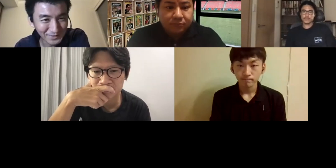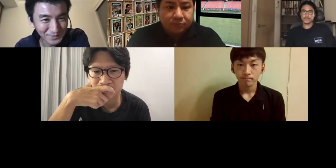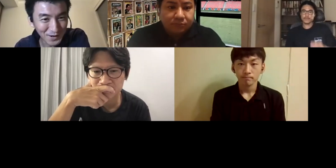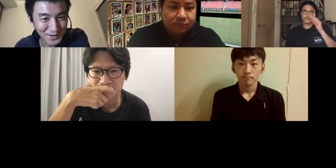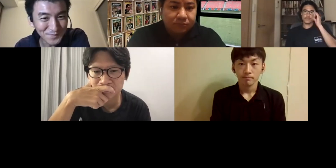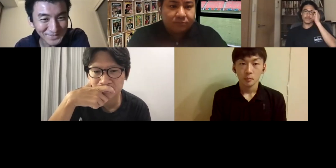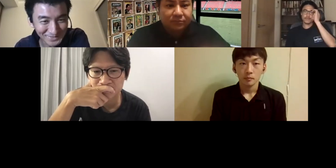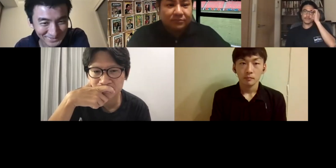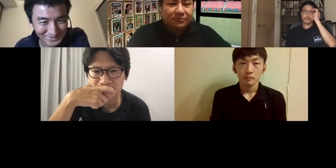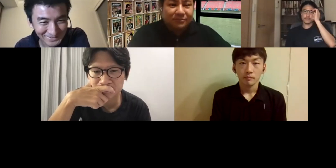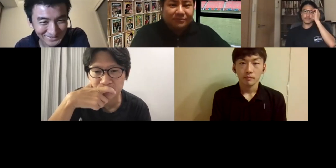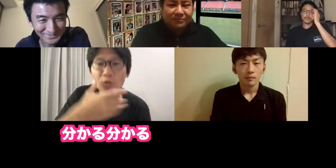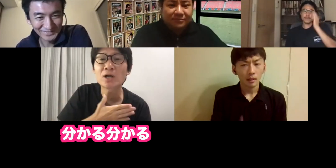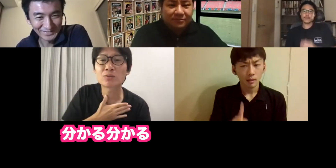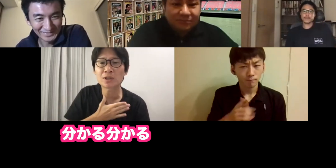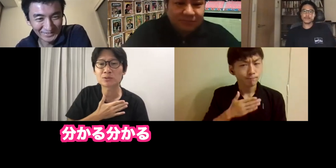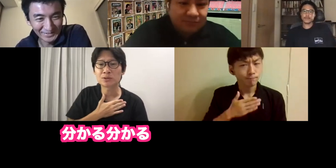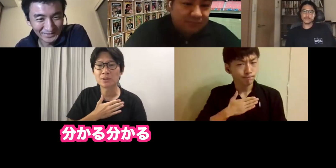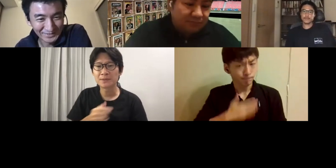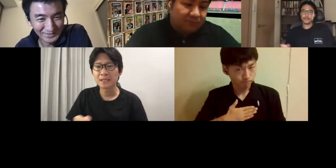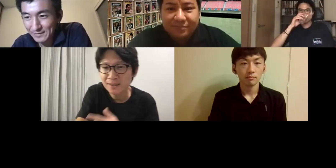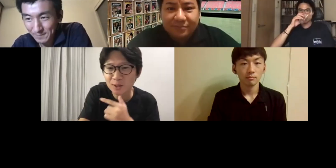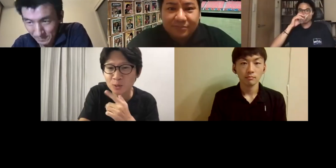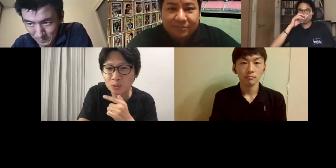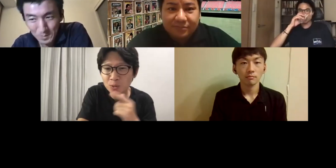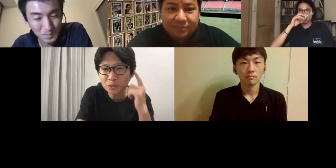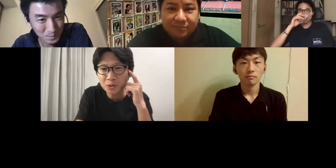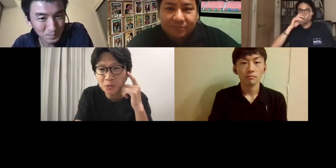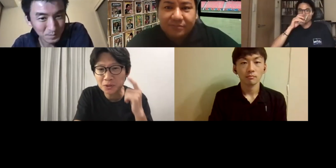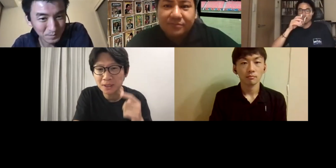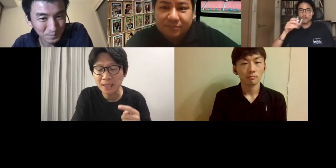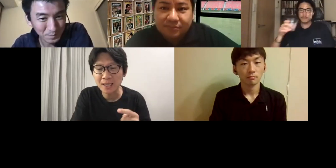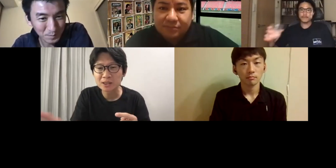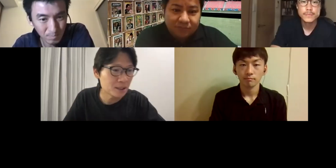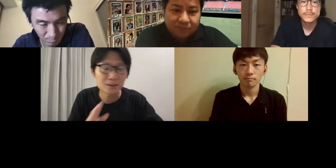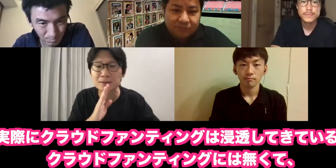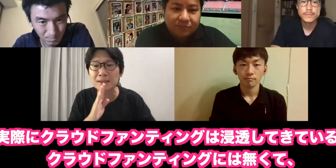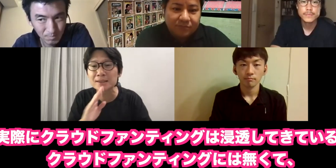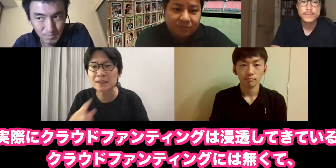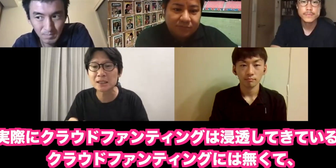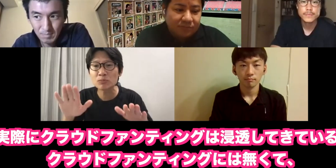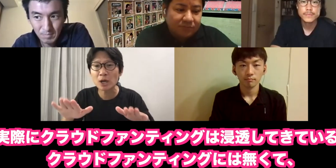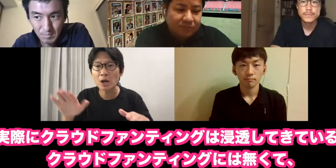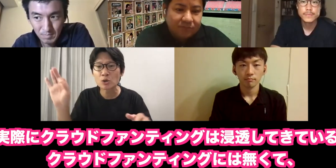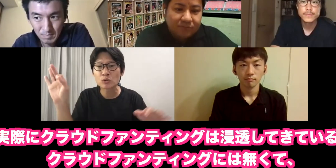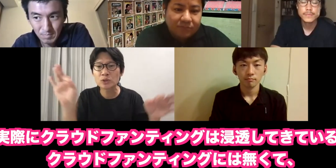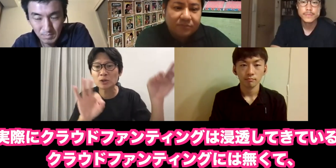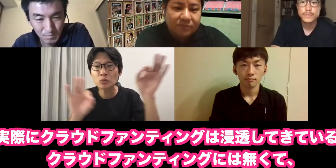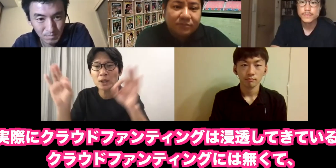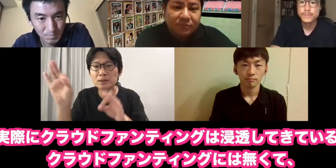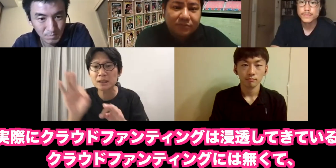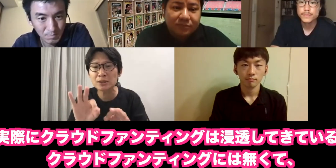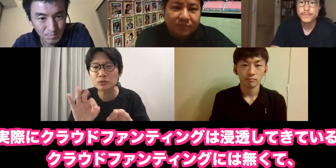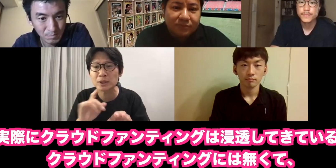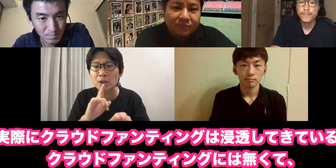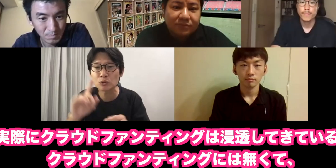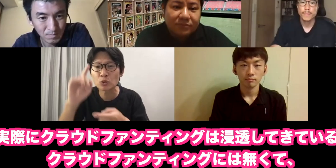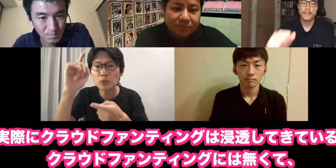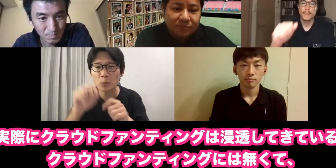わかりますわかるわかるなるフォローと思って実際に今クラウドファンディングということはもう